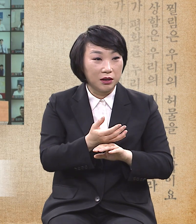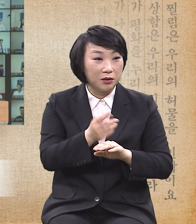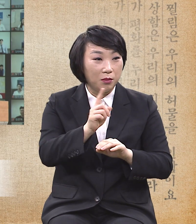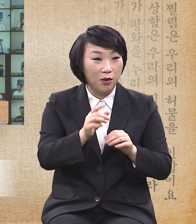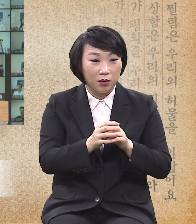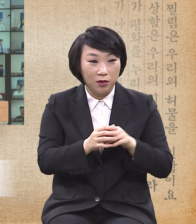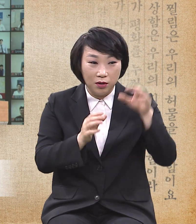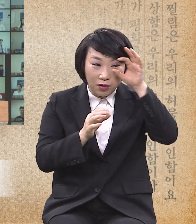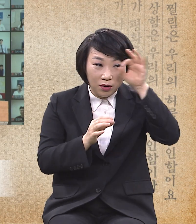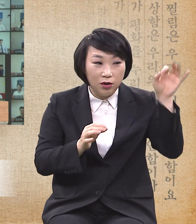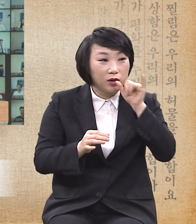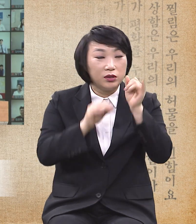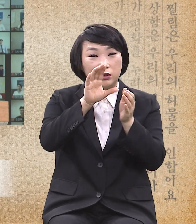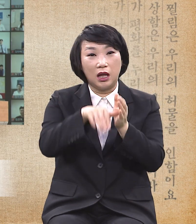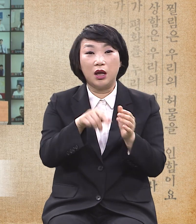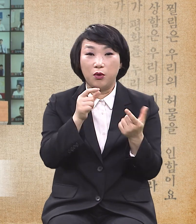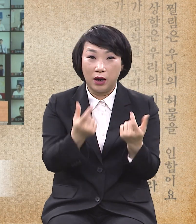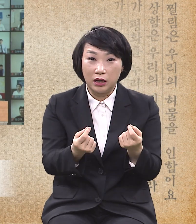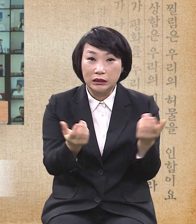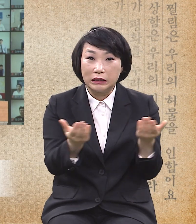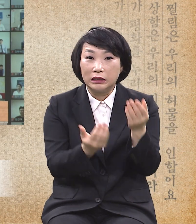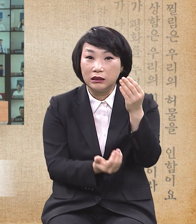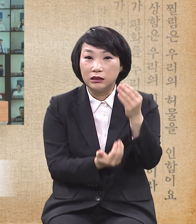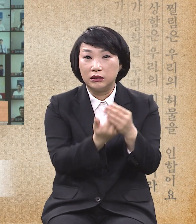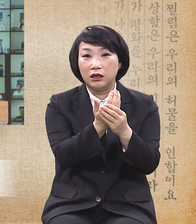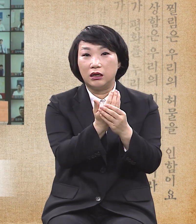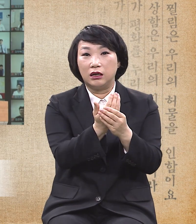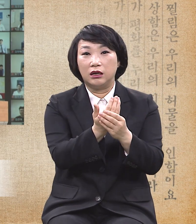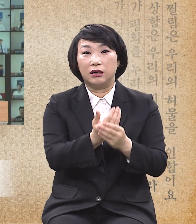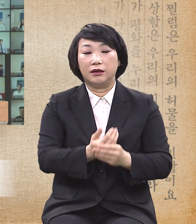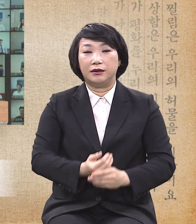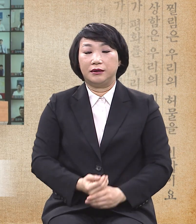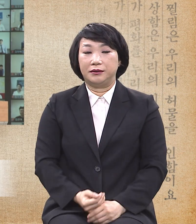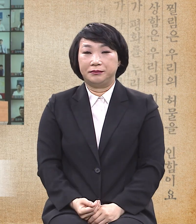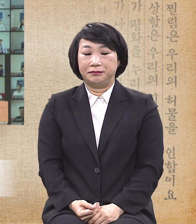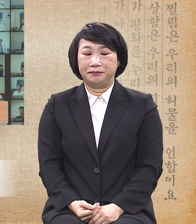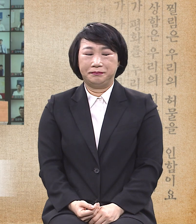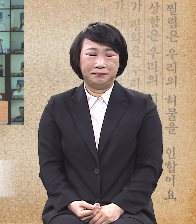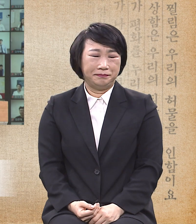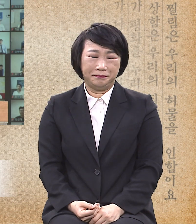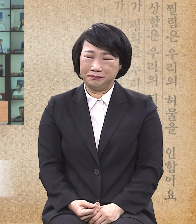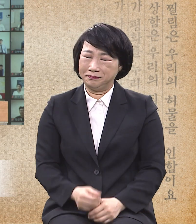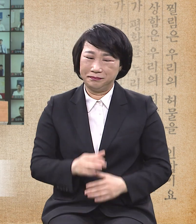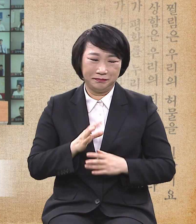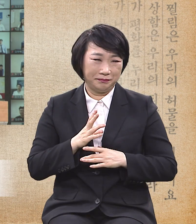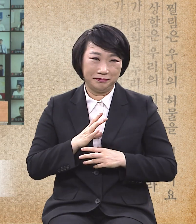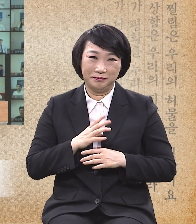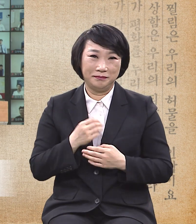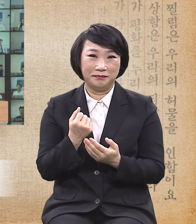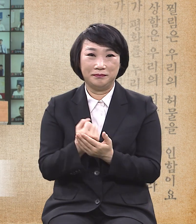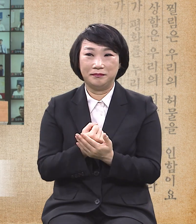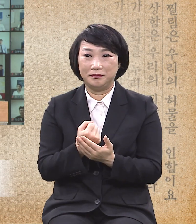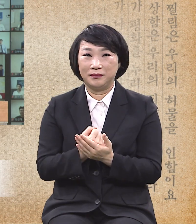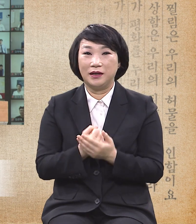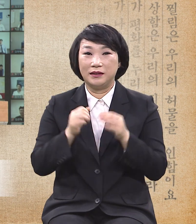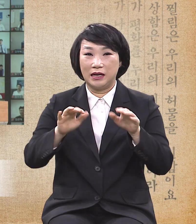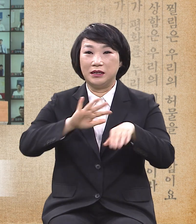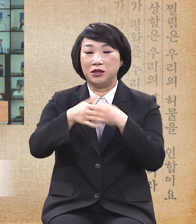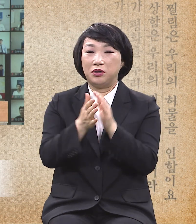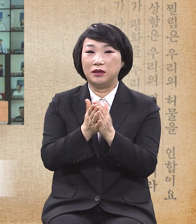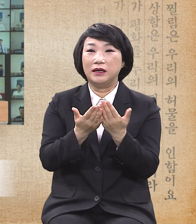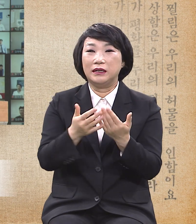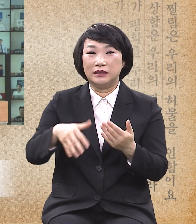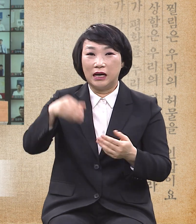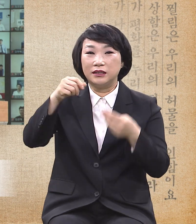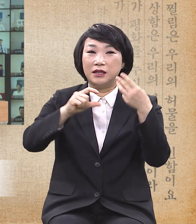때 이런 사건이 나타난다, 이 말입니다. 얼마나 두려운 것이냐. 창세기